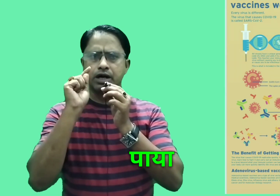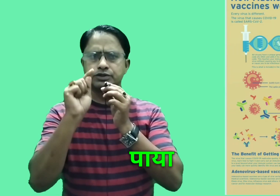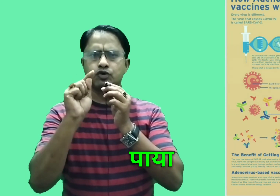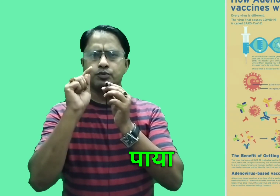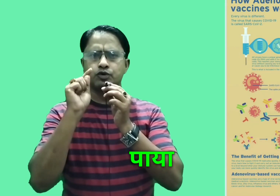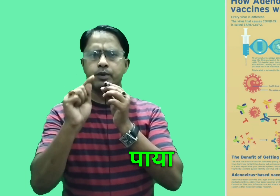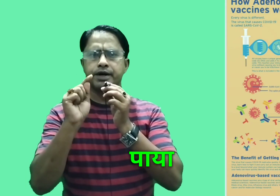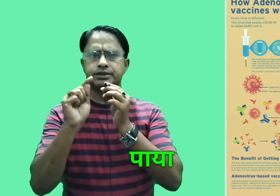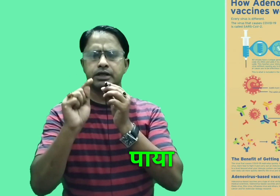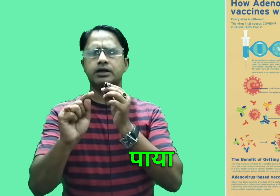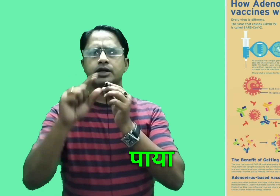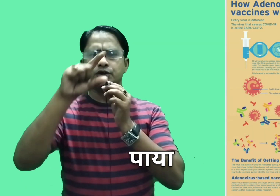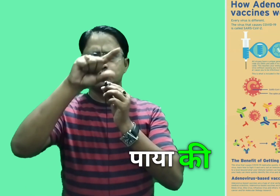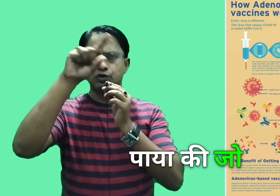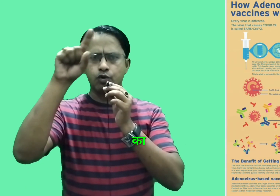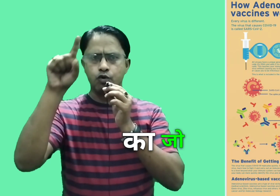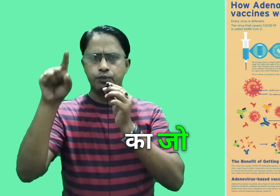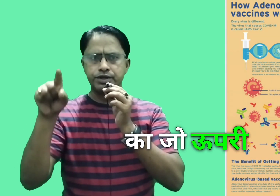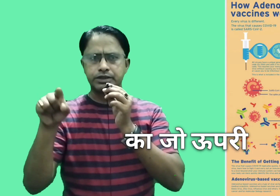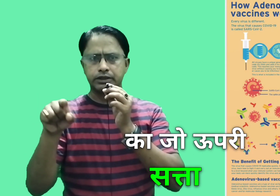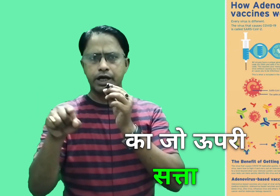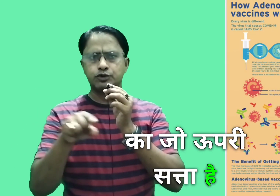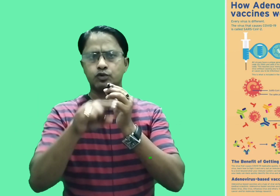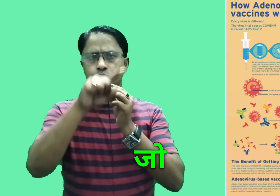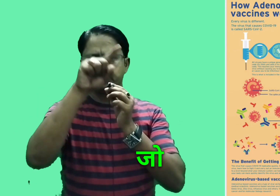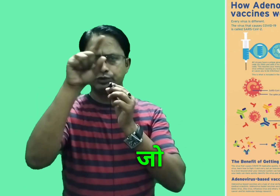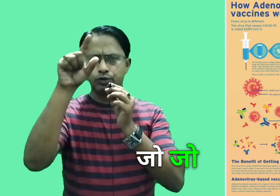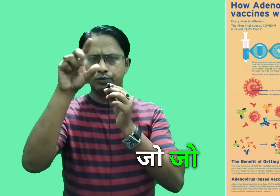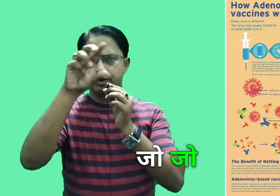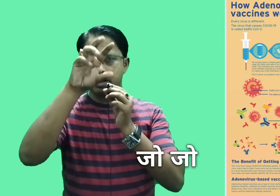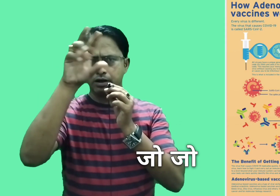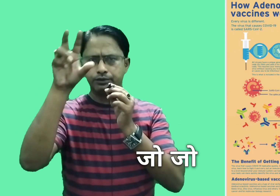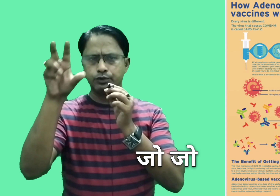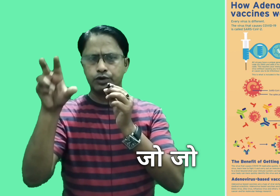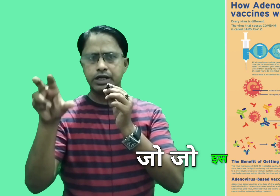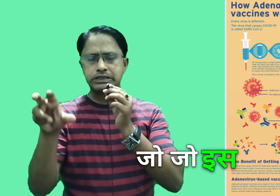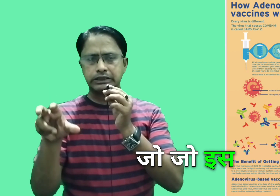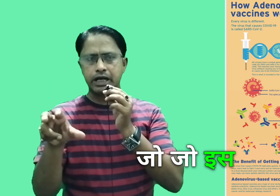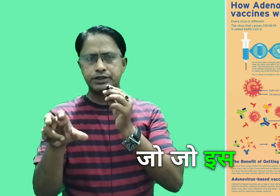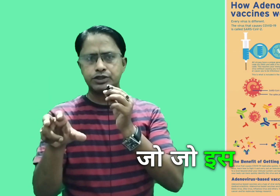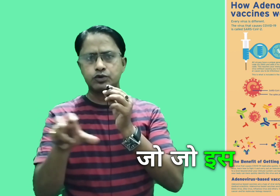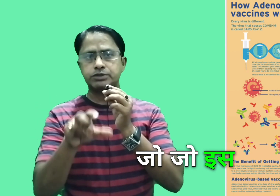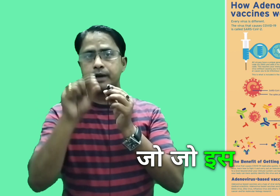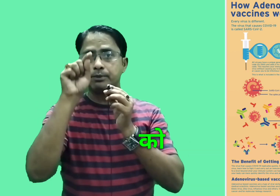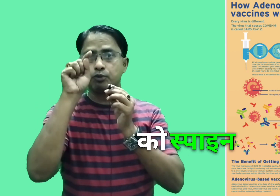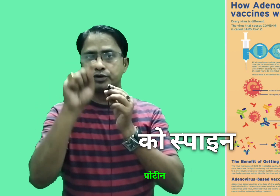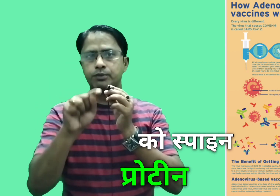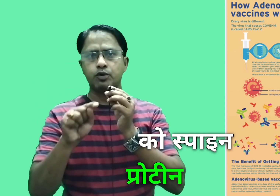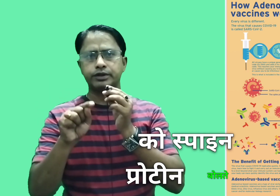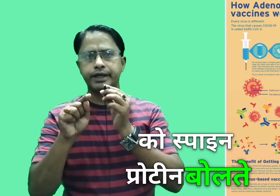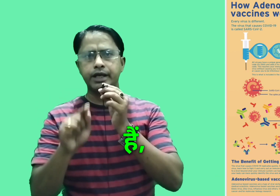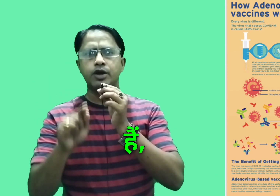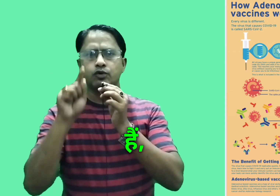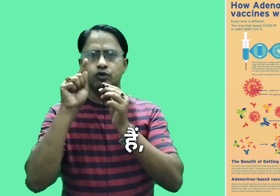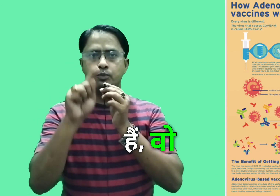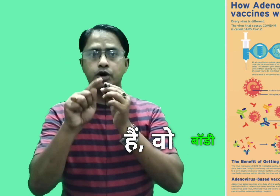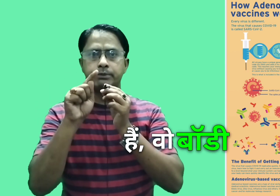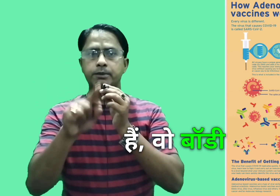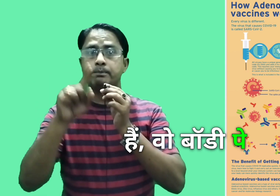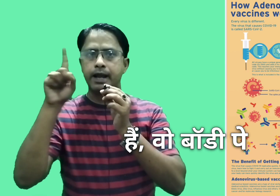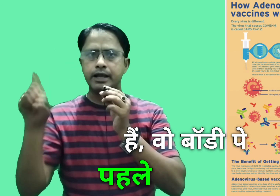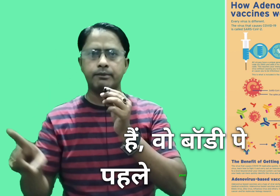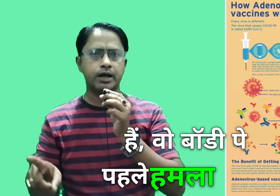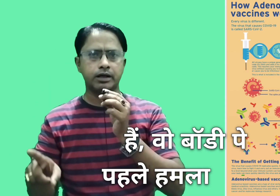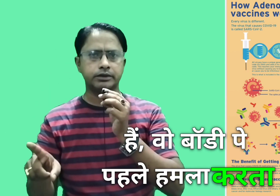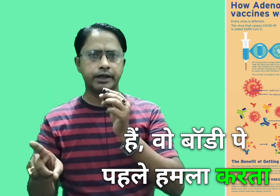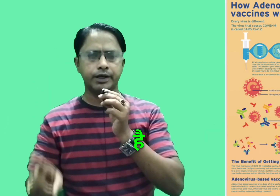कि SARS-CoV-2 वायरस का जो ऊपरी सतह है, जो न्यूक्लियस सतह है, जिसको स्पाइक प्रोटीन बोलते हैं, वो बॉडी